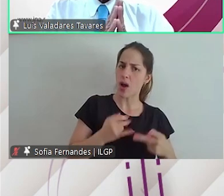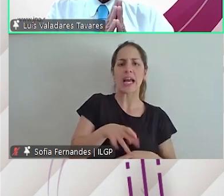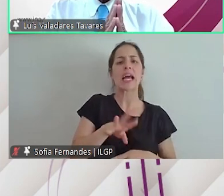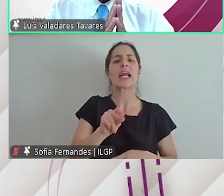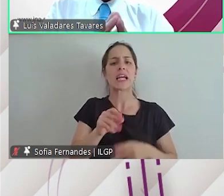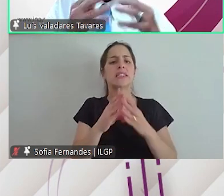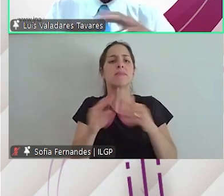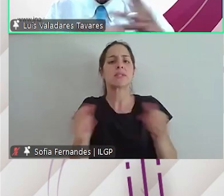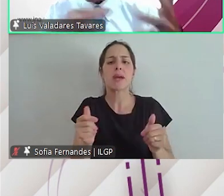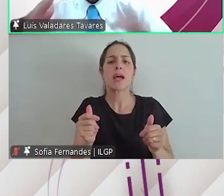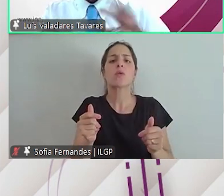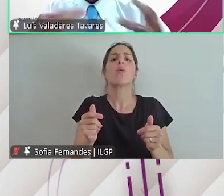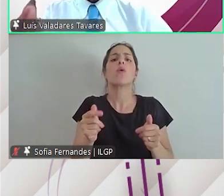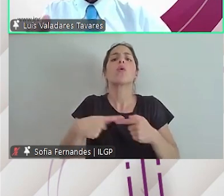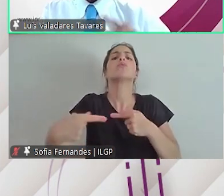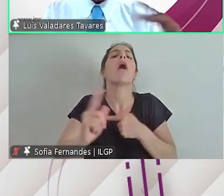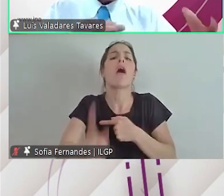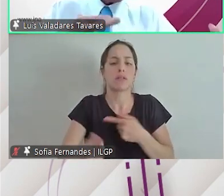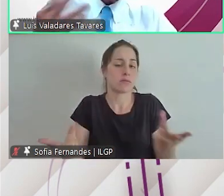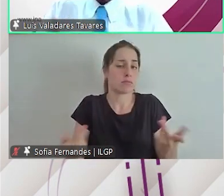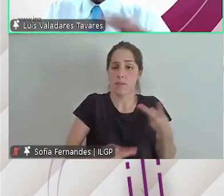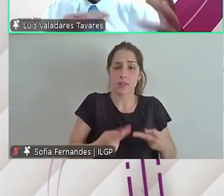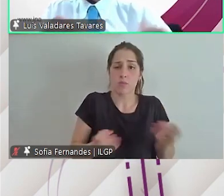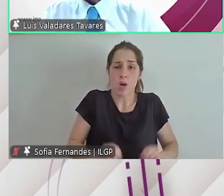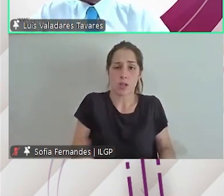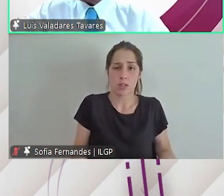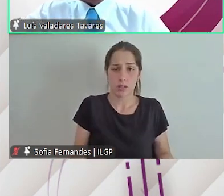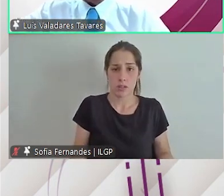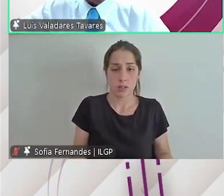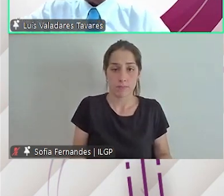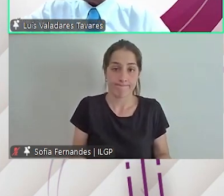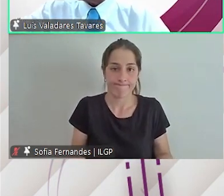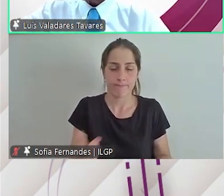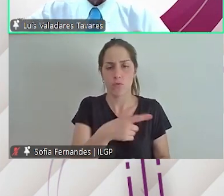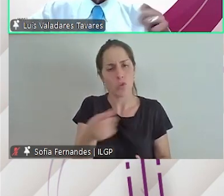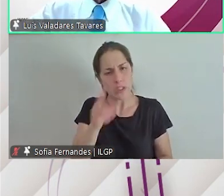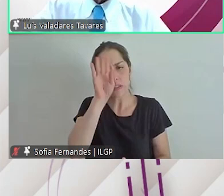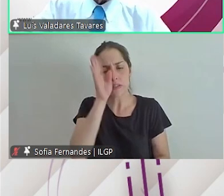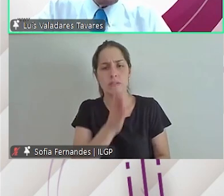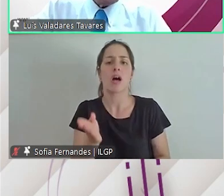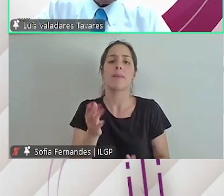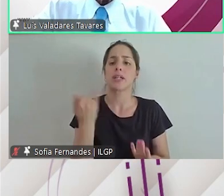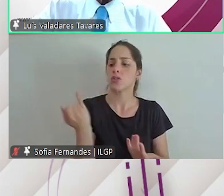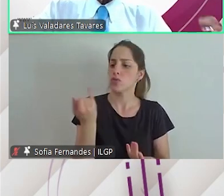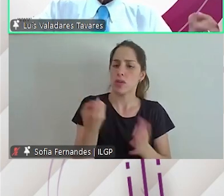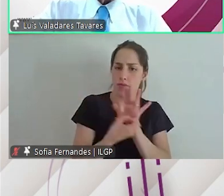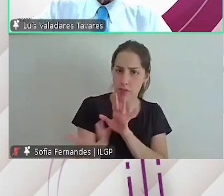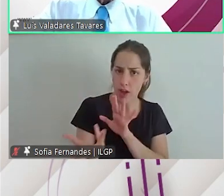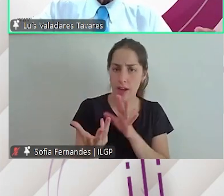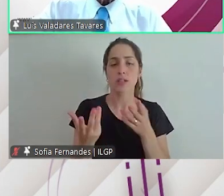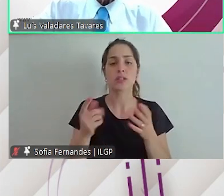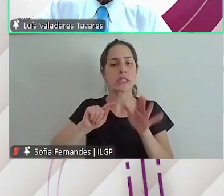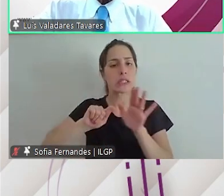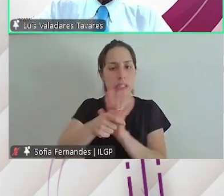Ehm, Como sabem, todas as organizações internacionais, a OCDE, etc., têm insistido sempre muito na importância